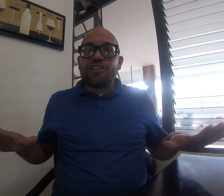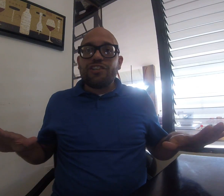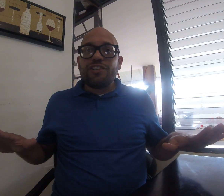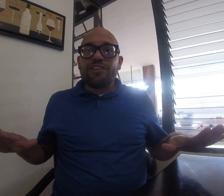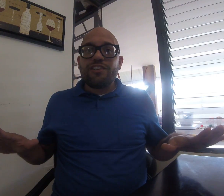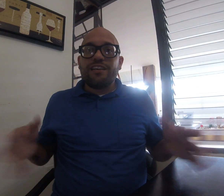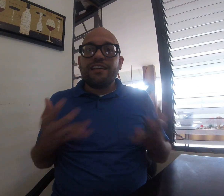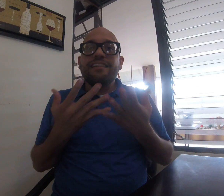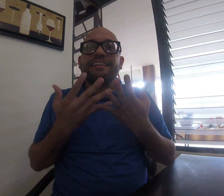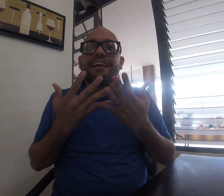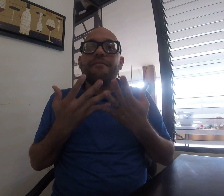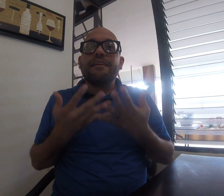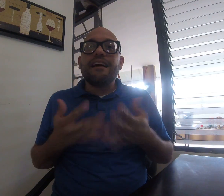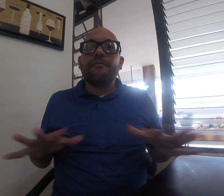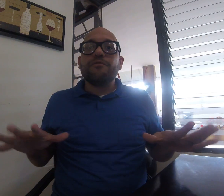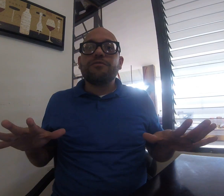Fish. Terminamos.